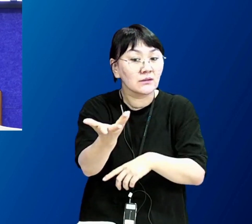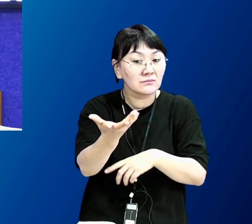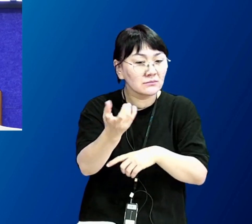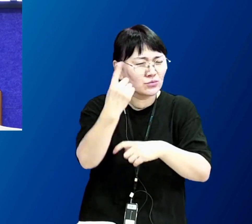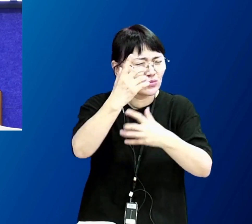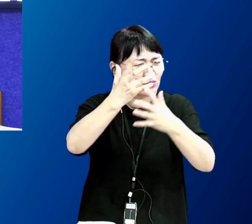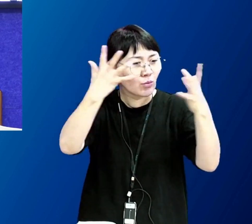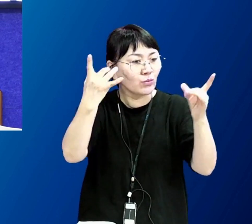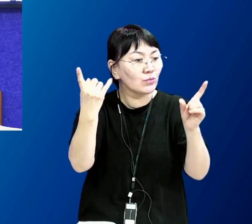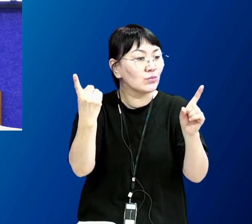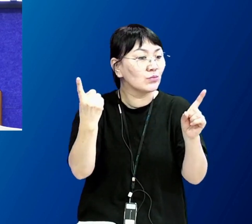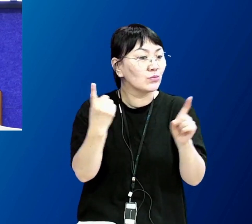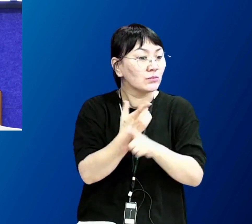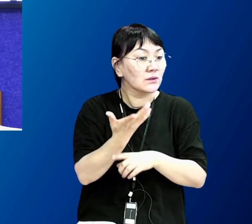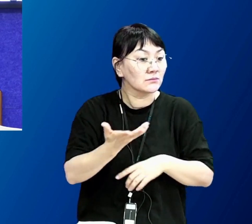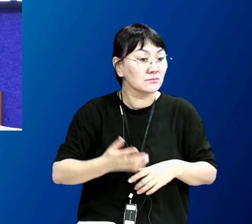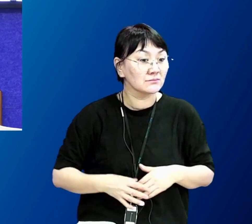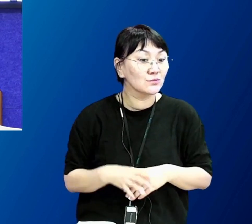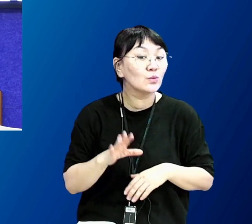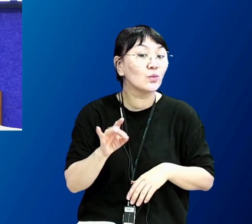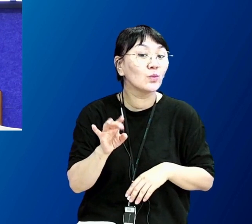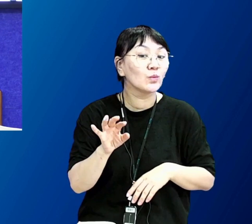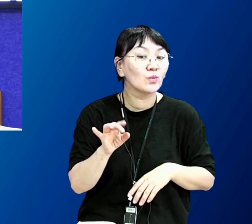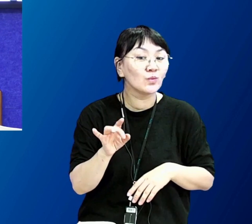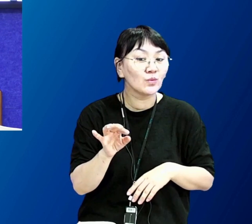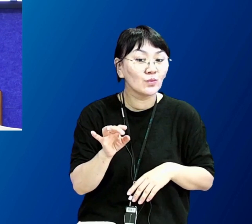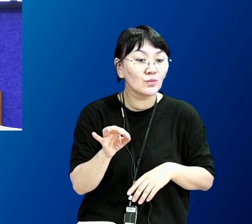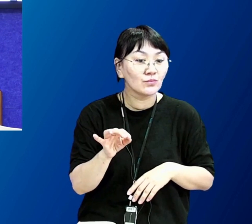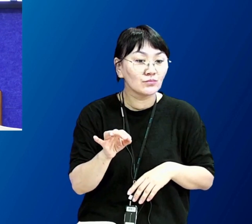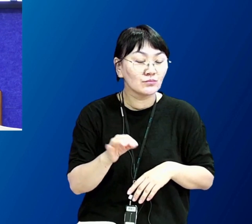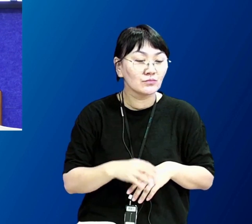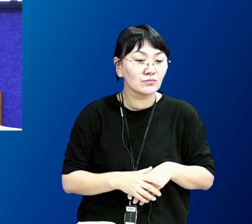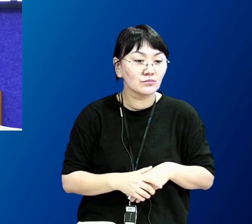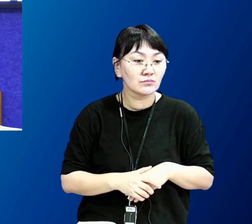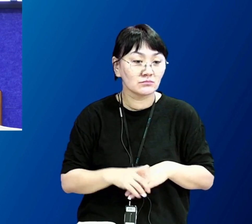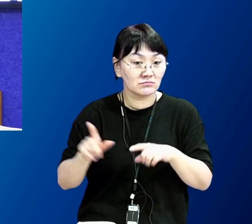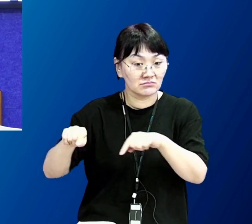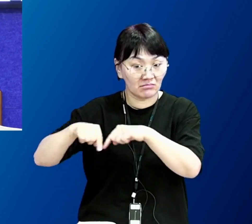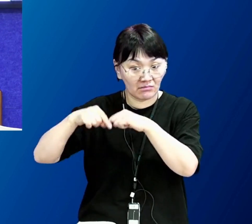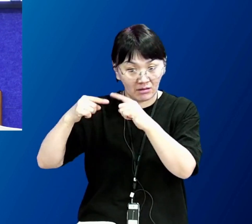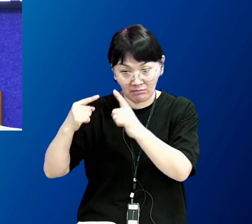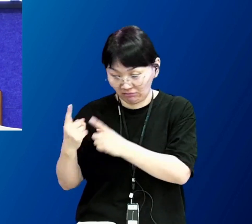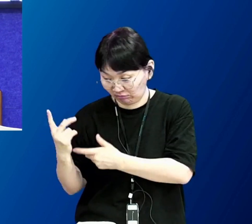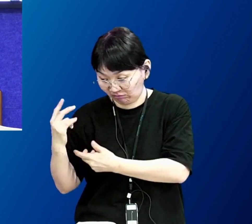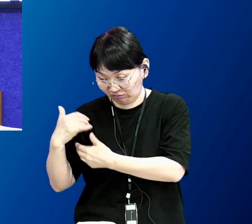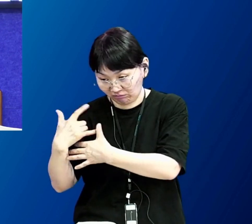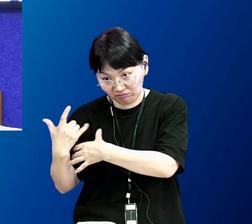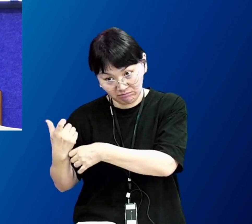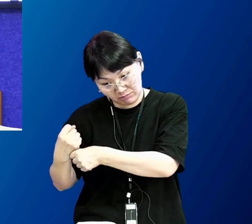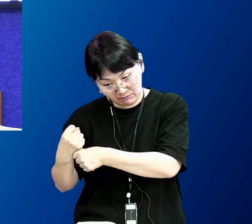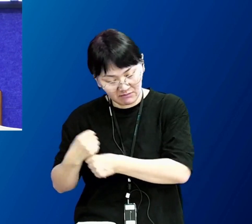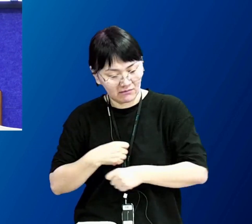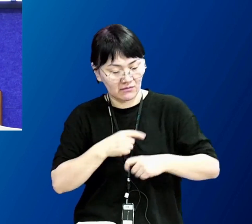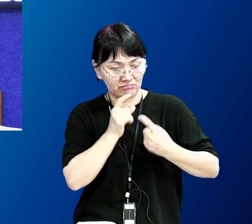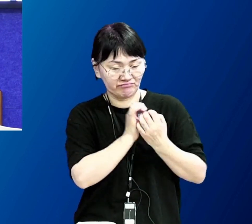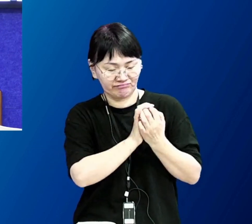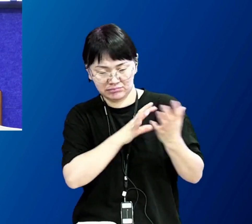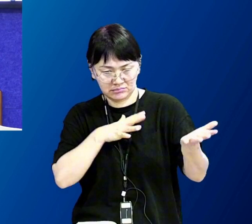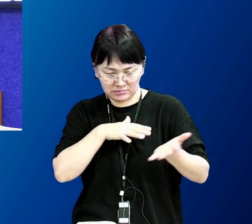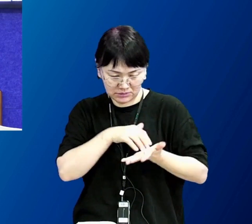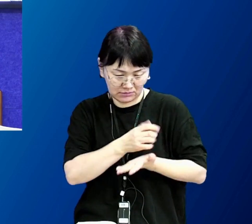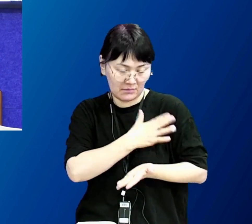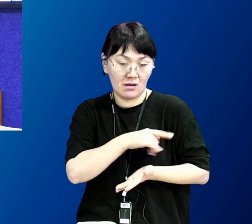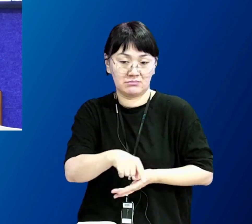вэ? Юу вэ? Мэдээж гимнүгэл гэдэг зүйл байна. За дуулал